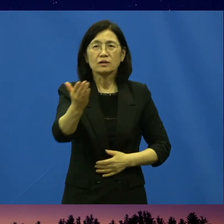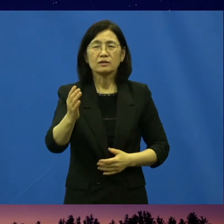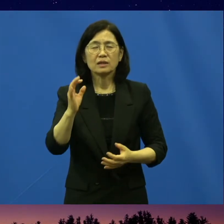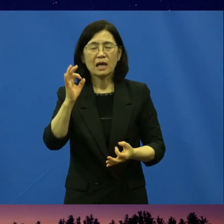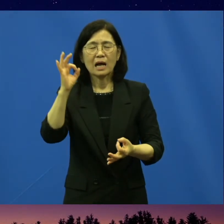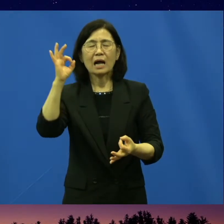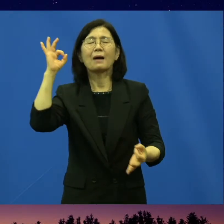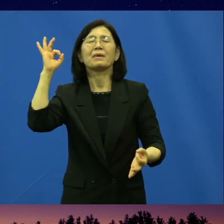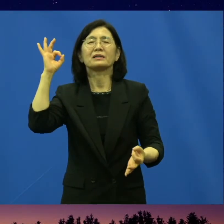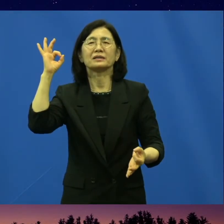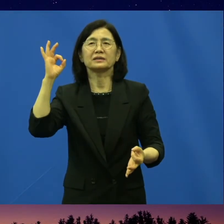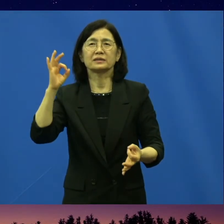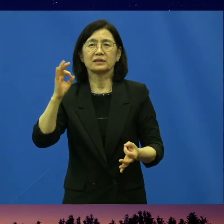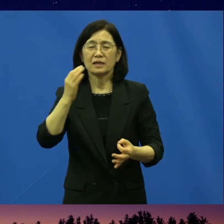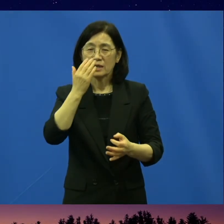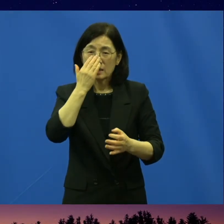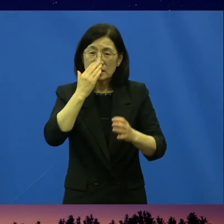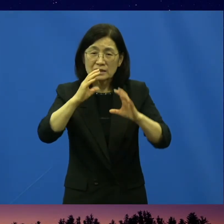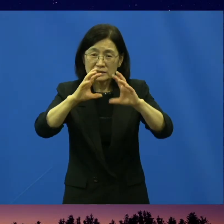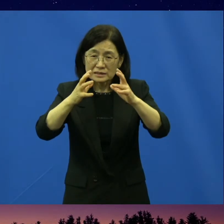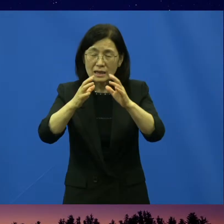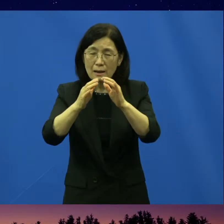이스라엘 백성들이 두려움 속에 갇혀 있어요.